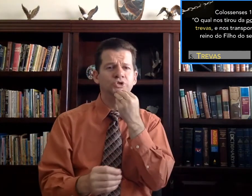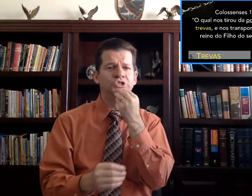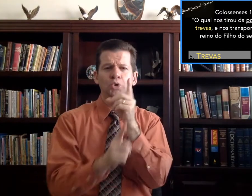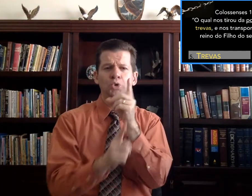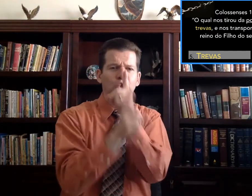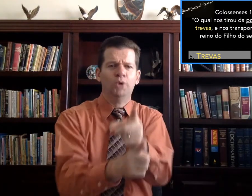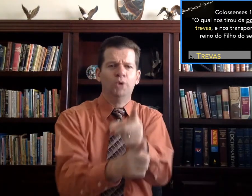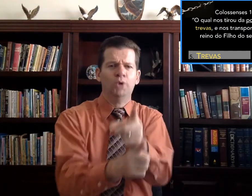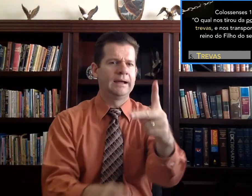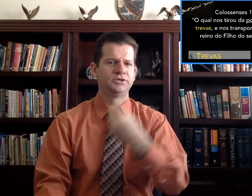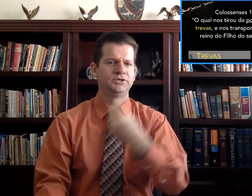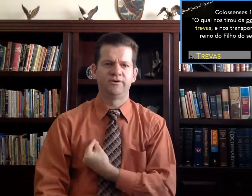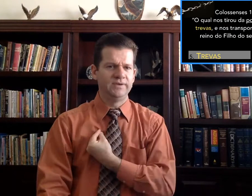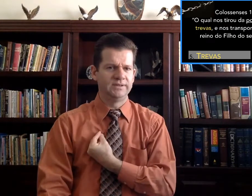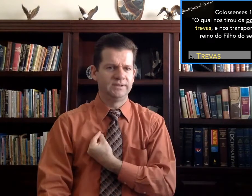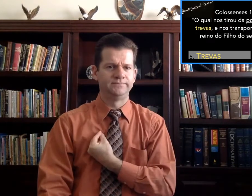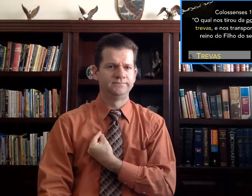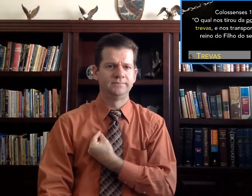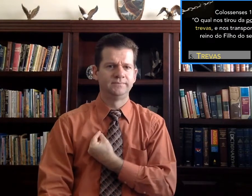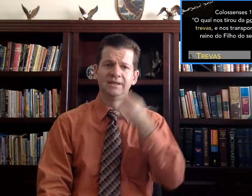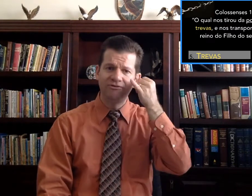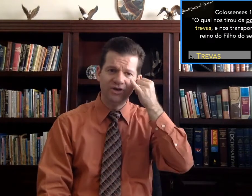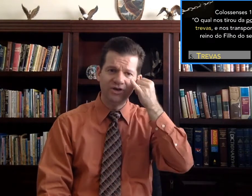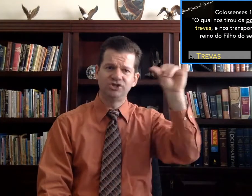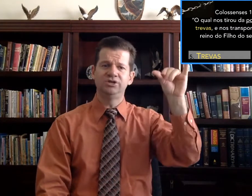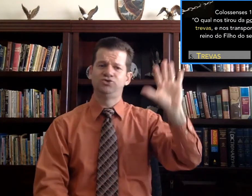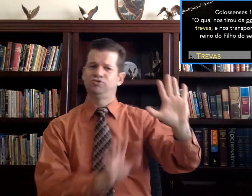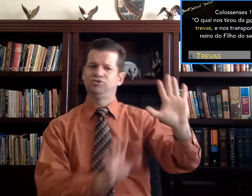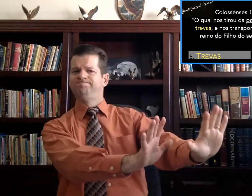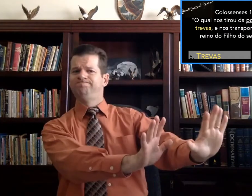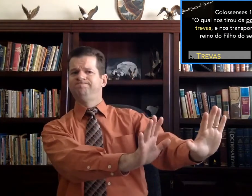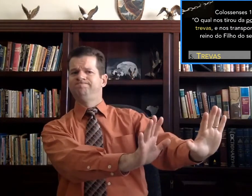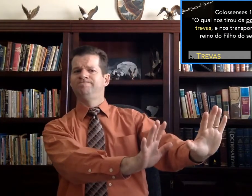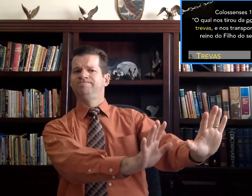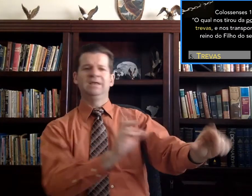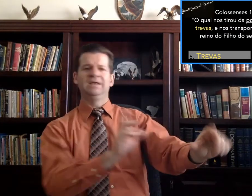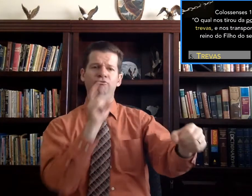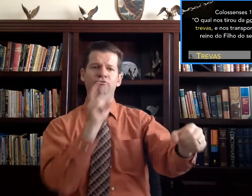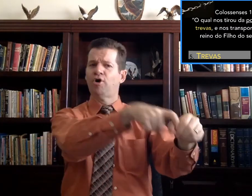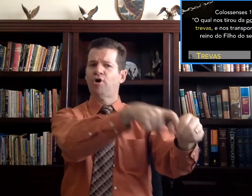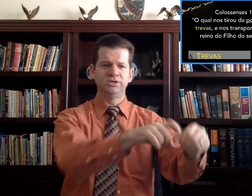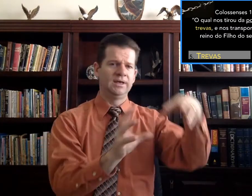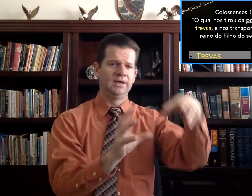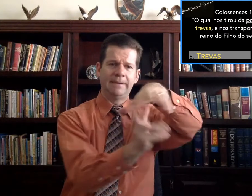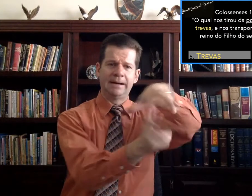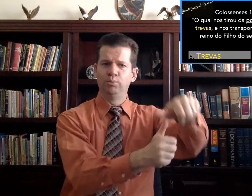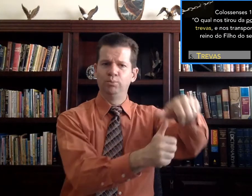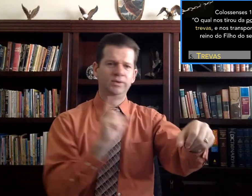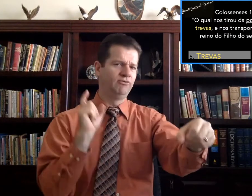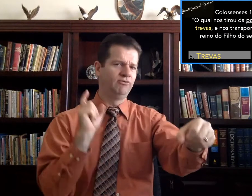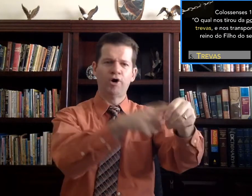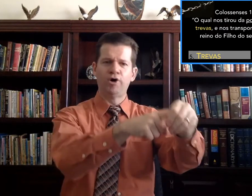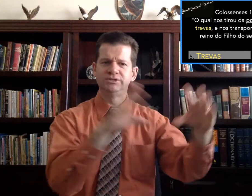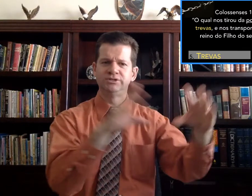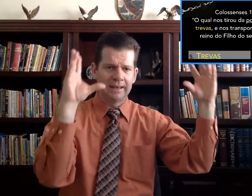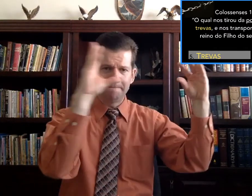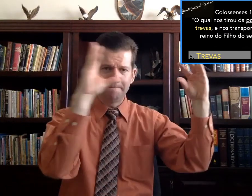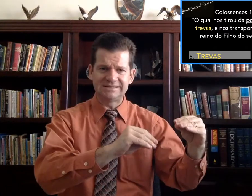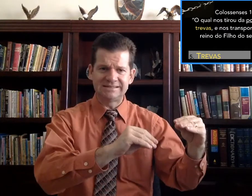podiam dominar sua vida. Evite isso. E não volte para o mundo. Não volte para as